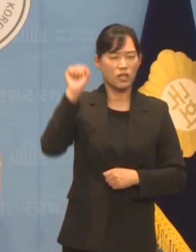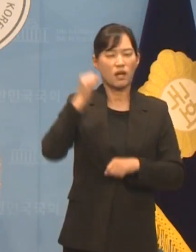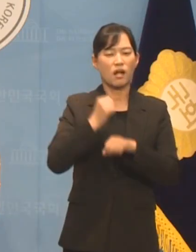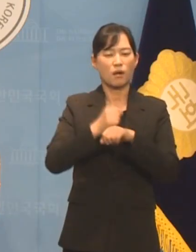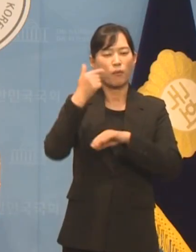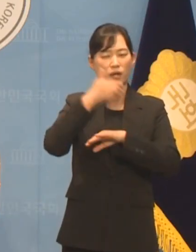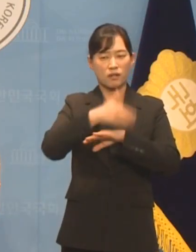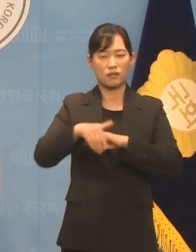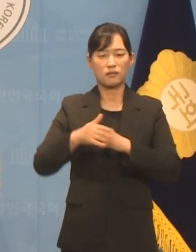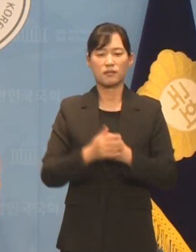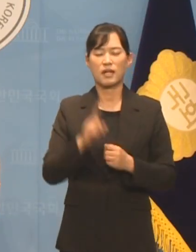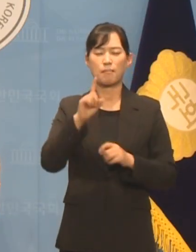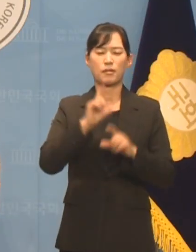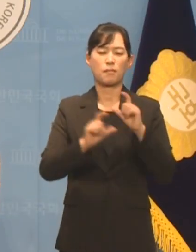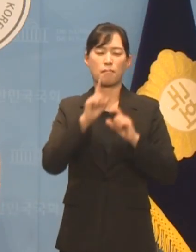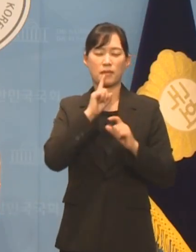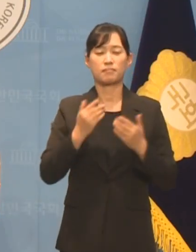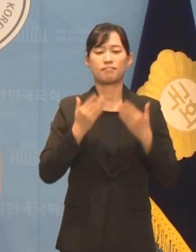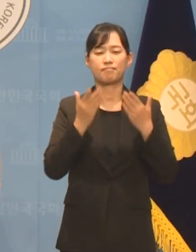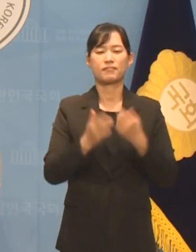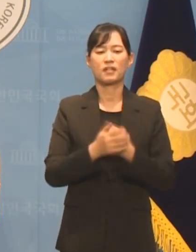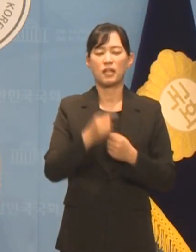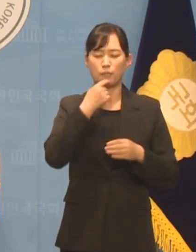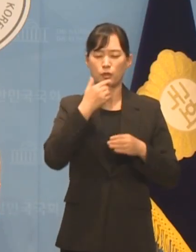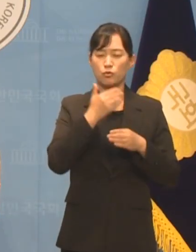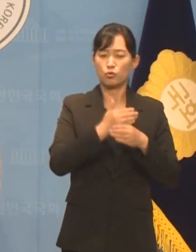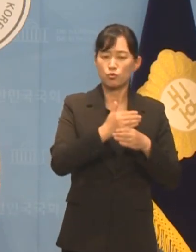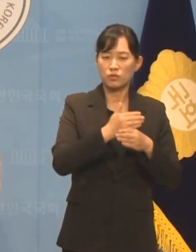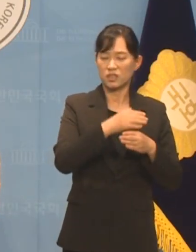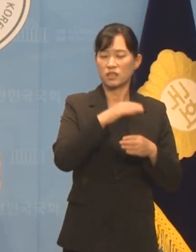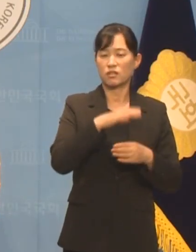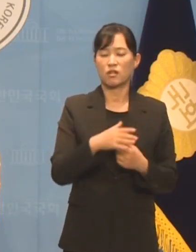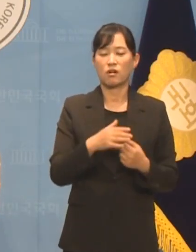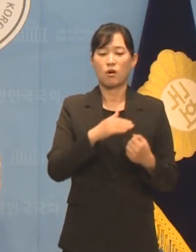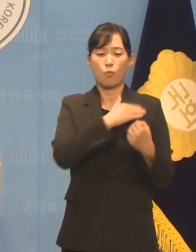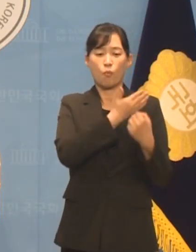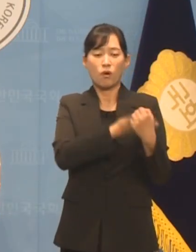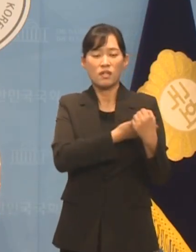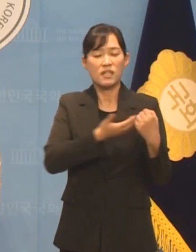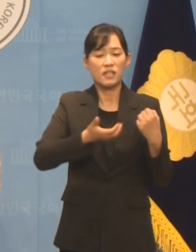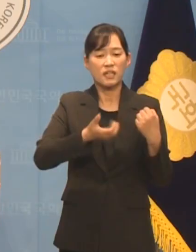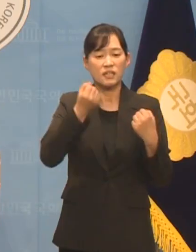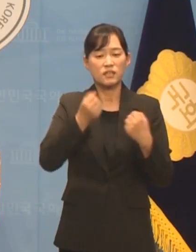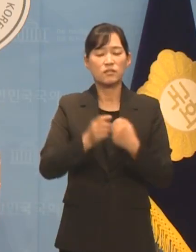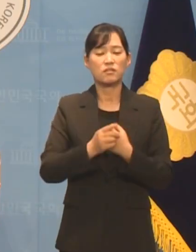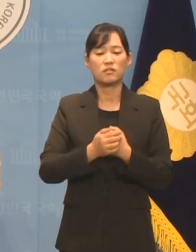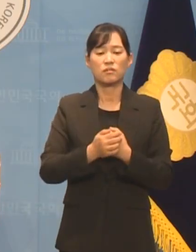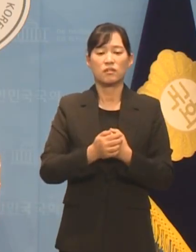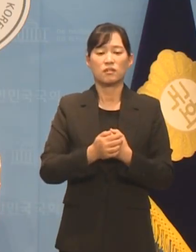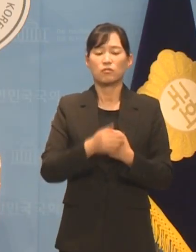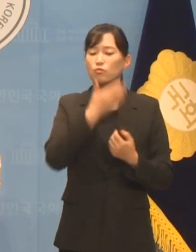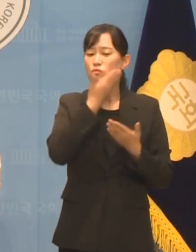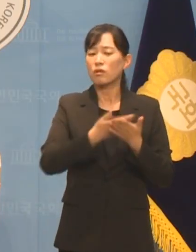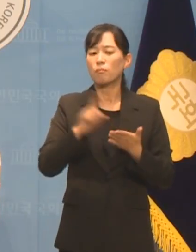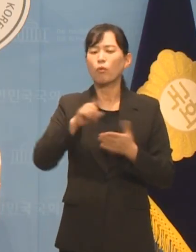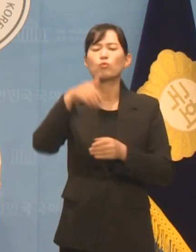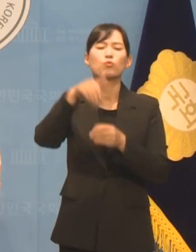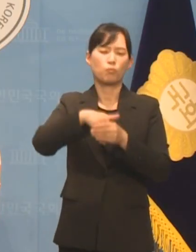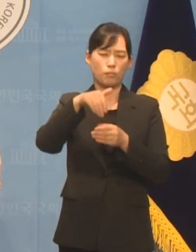할 것입니다. 한 번 더 말씀드리지만 민주주의에서 주권 행사의 가장 중요한 방법이 바로 투표입니다. 이